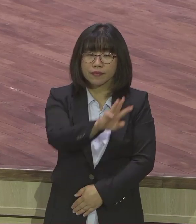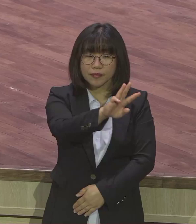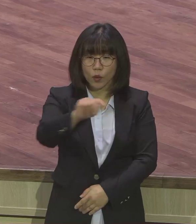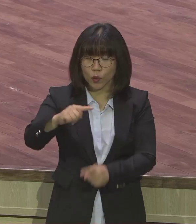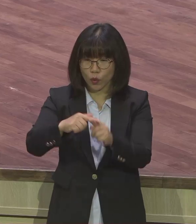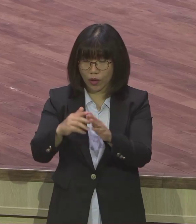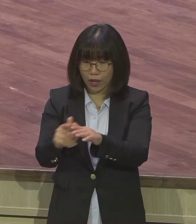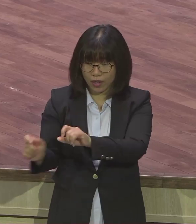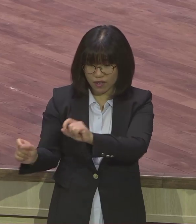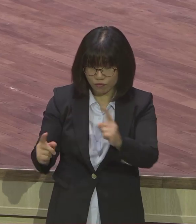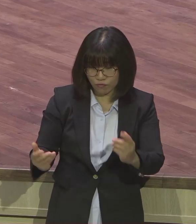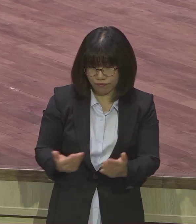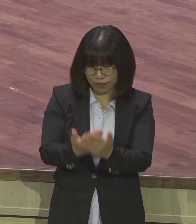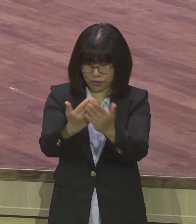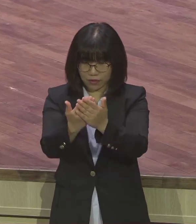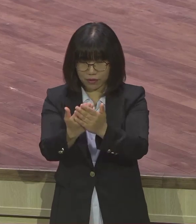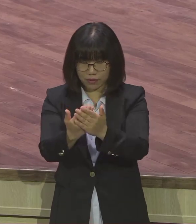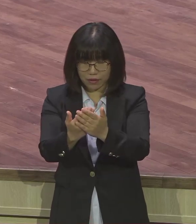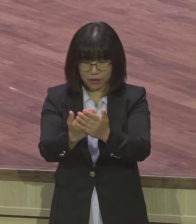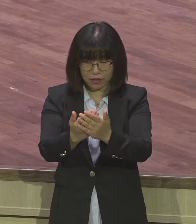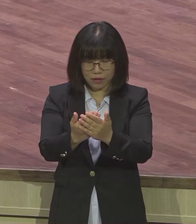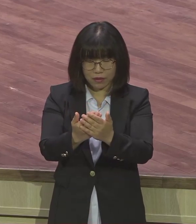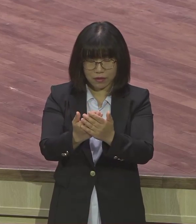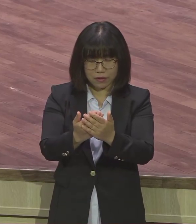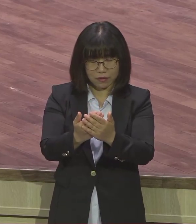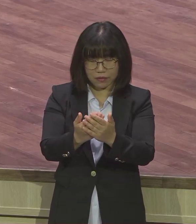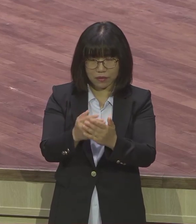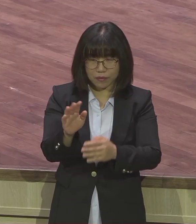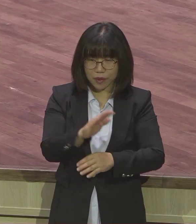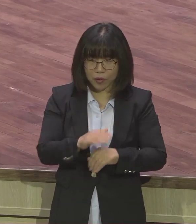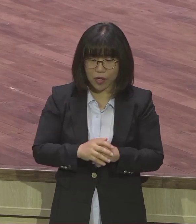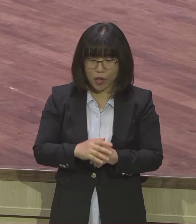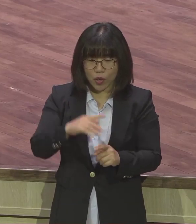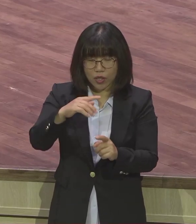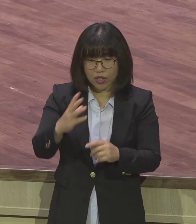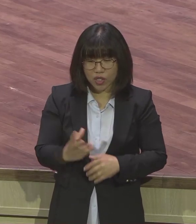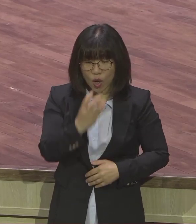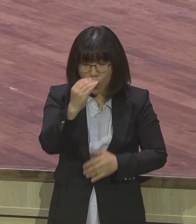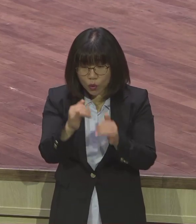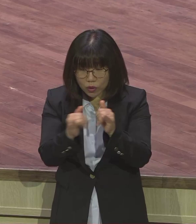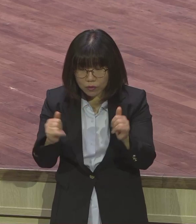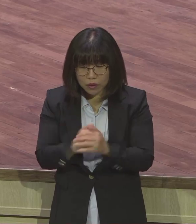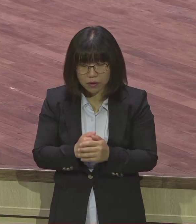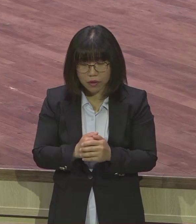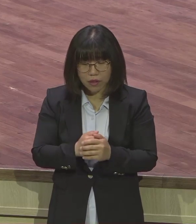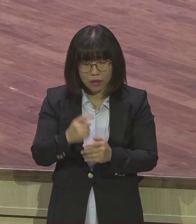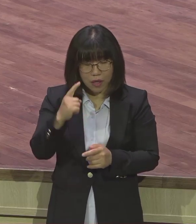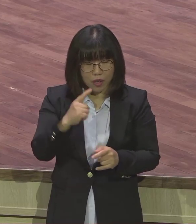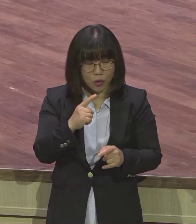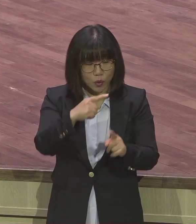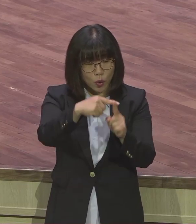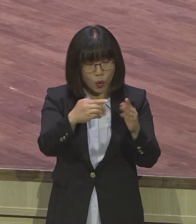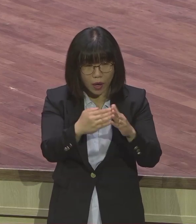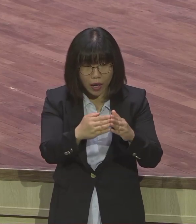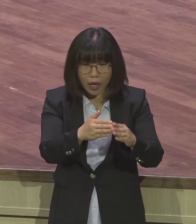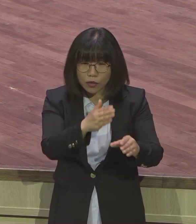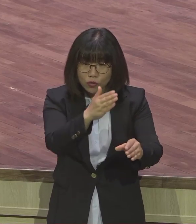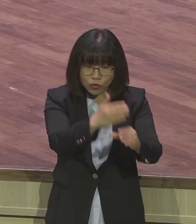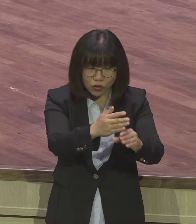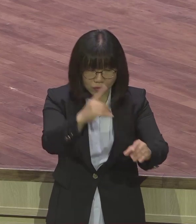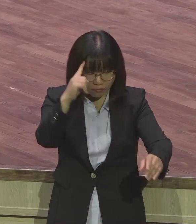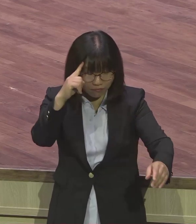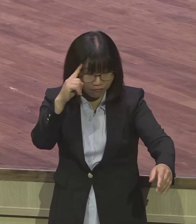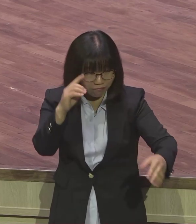뭐 세계보험만 이상질 떠들어 산대. 교회 교인들은 선교와 전도에 관심도 없고 교회 분위기는 안 돼. 그건